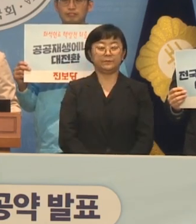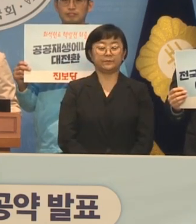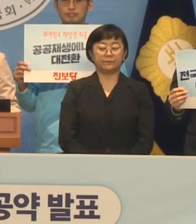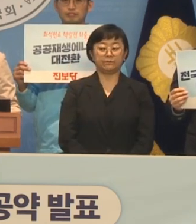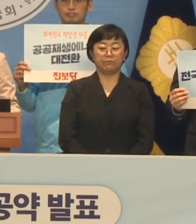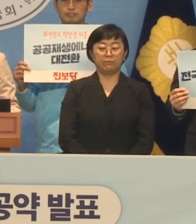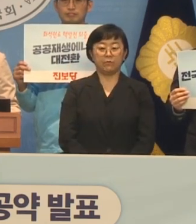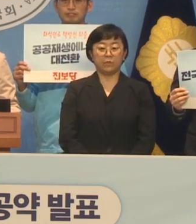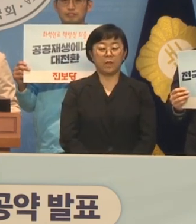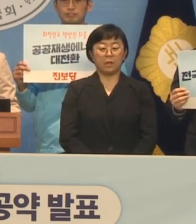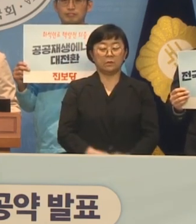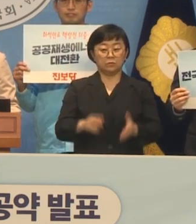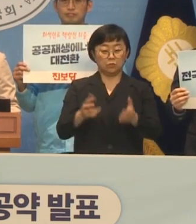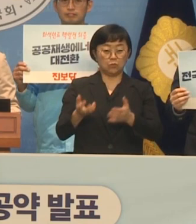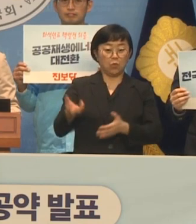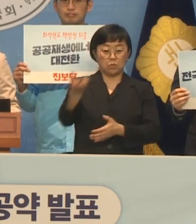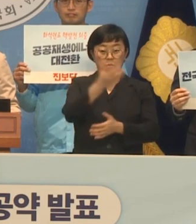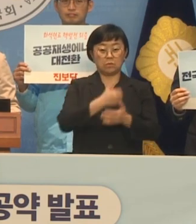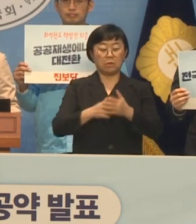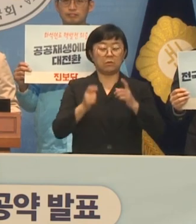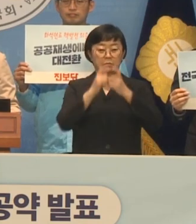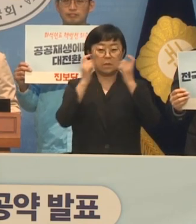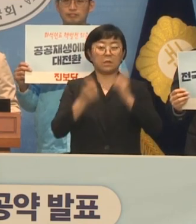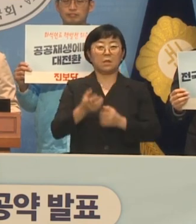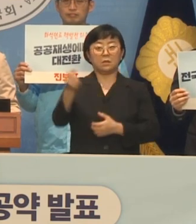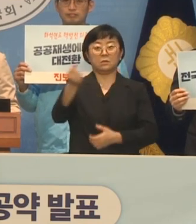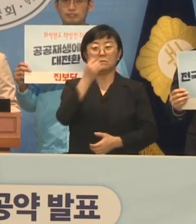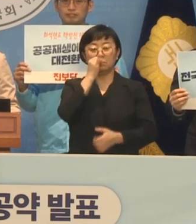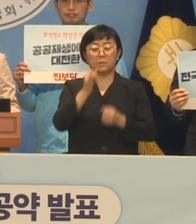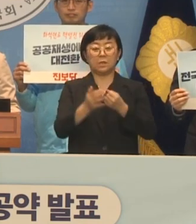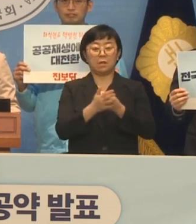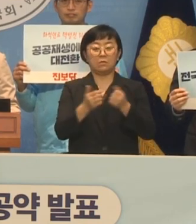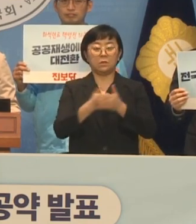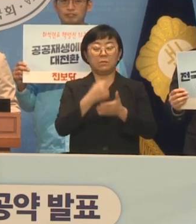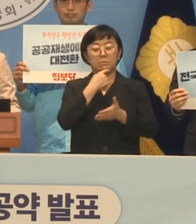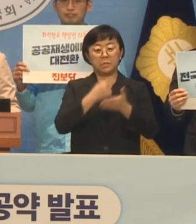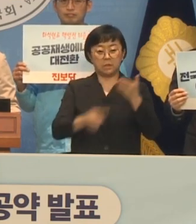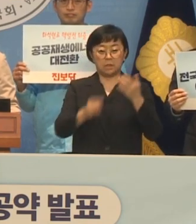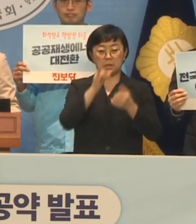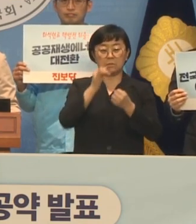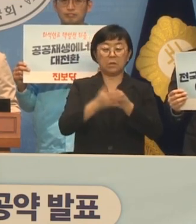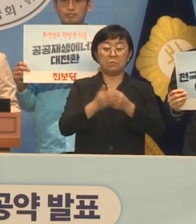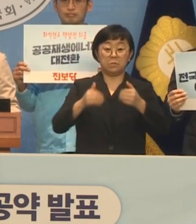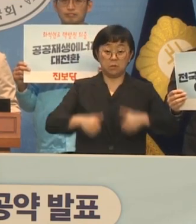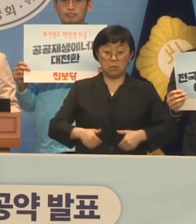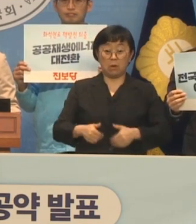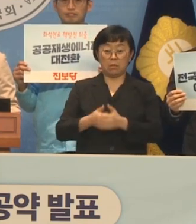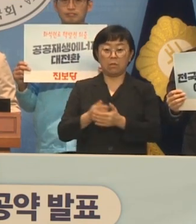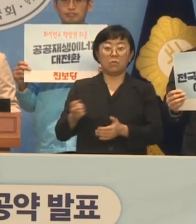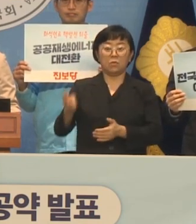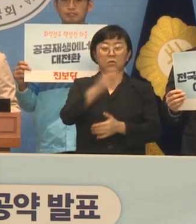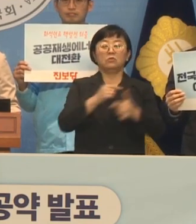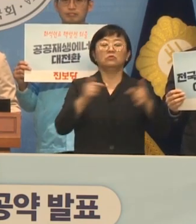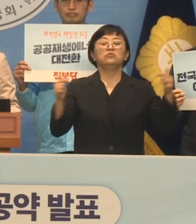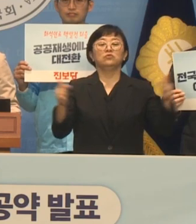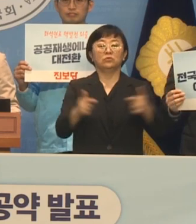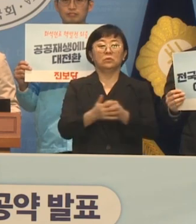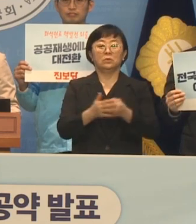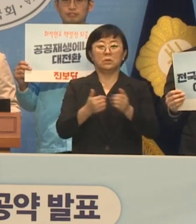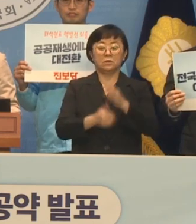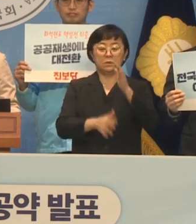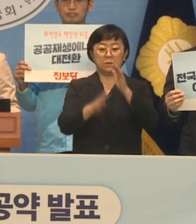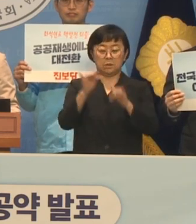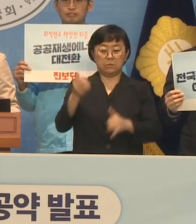노선 소유권을 민간 기업이 소유하다 보니 적자 핑계로 필요한 노선을 감축하는 등